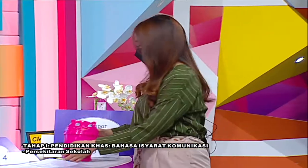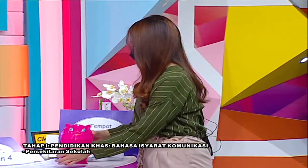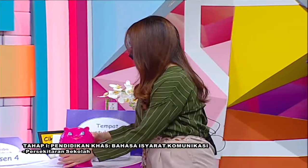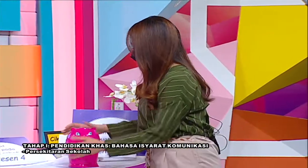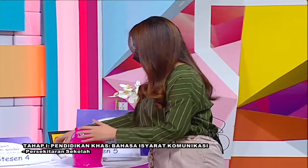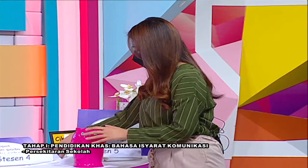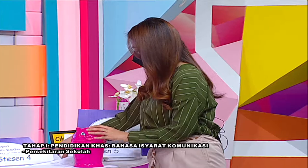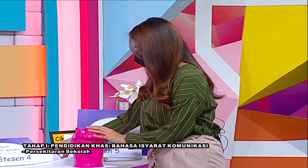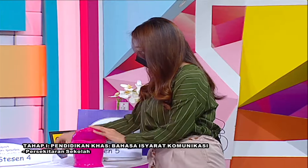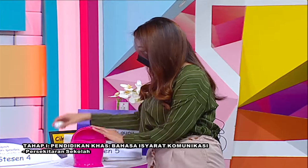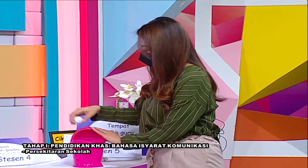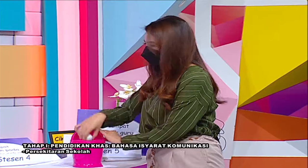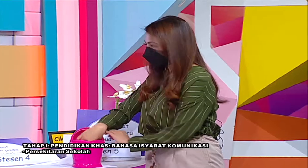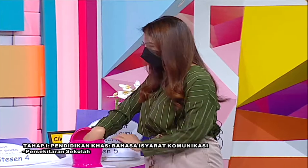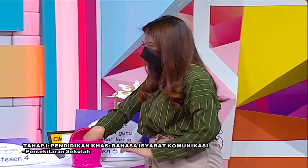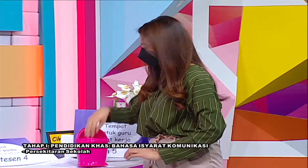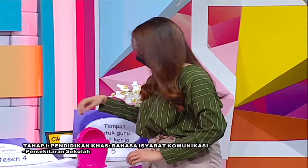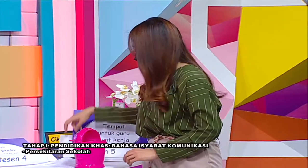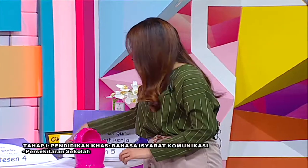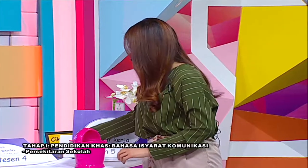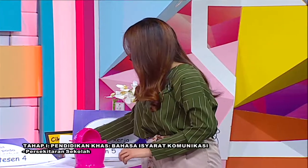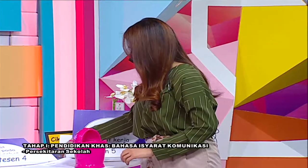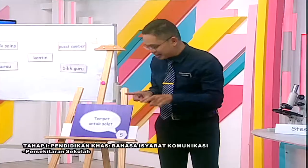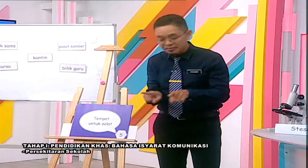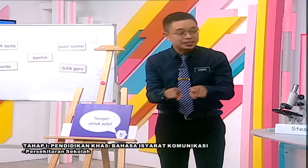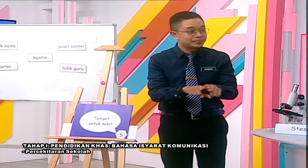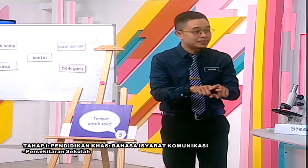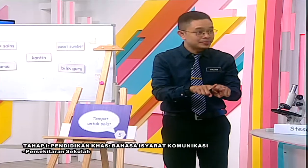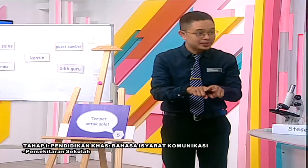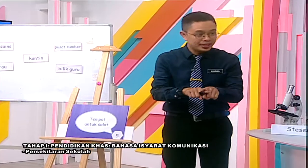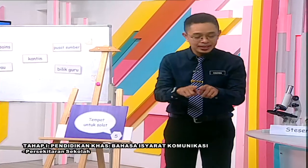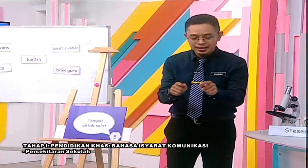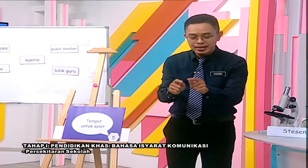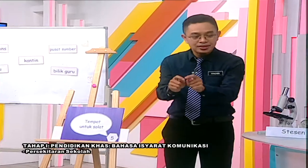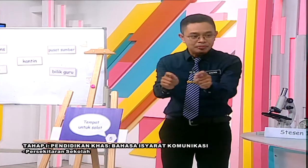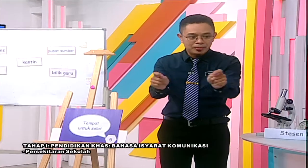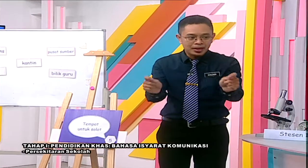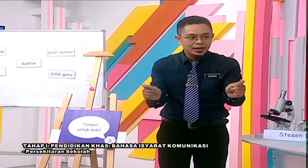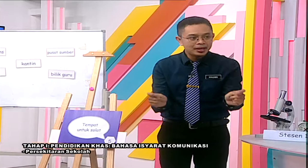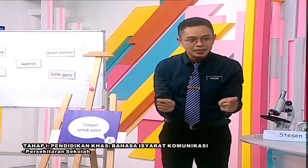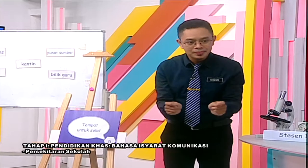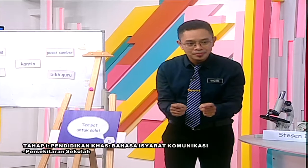Nombor 5. Nombor kita baca 5. Baik. Kita baca sama-sama. Okey. Tempat. Tempat.